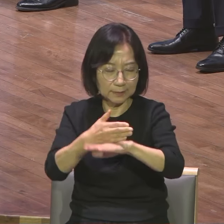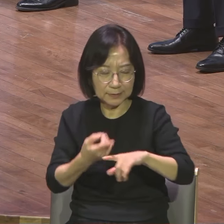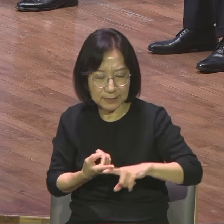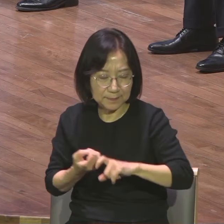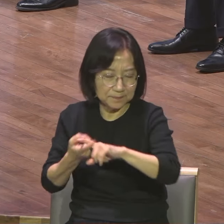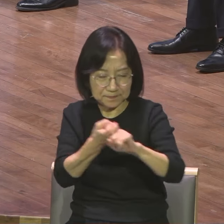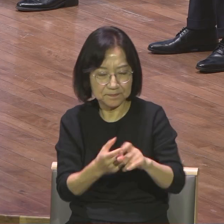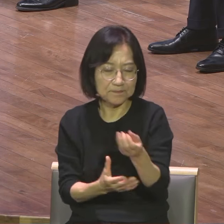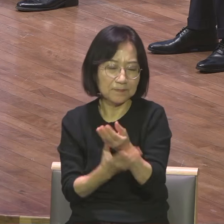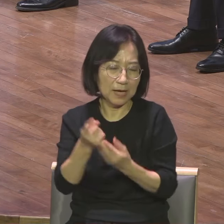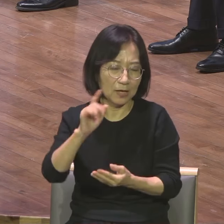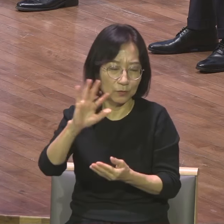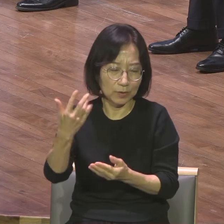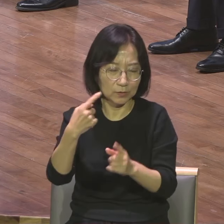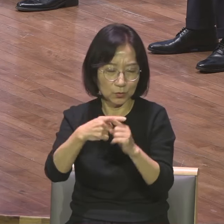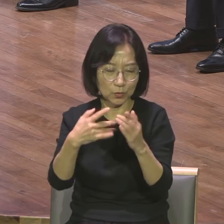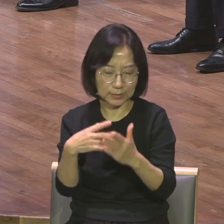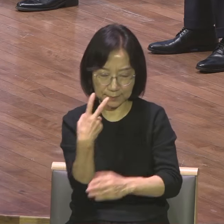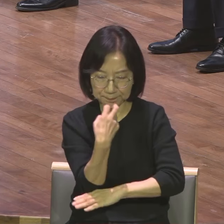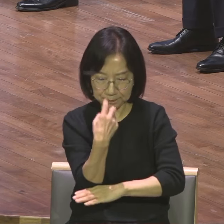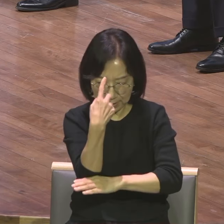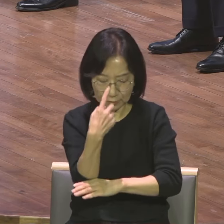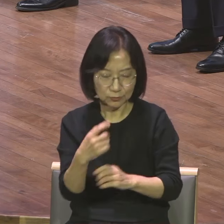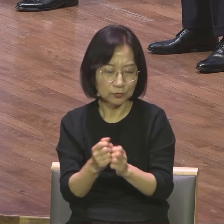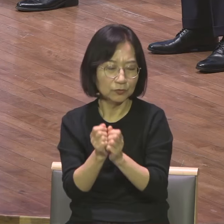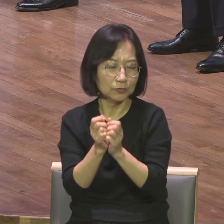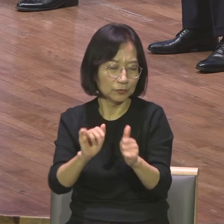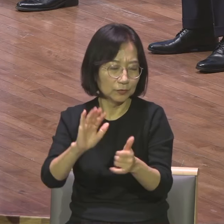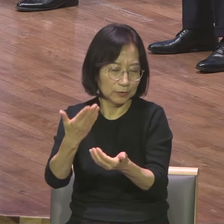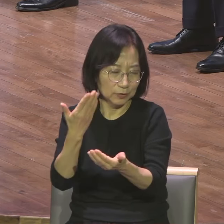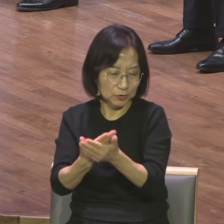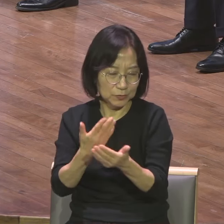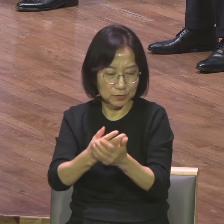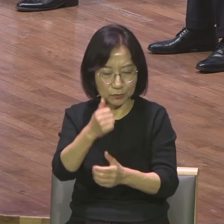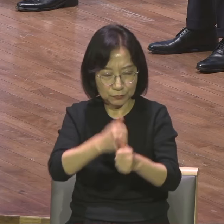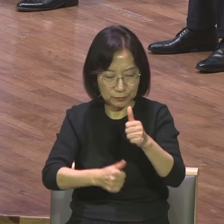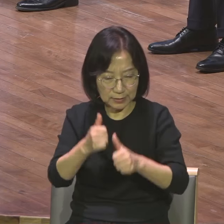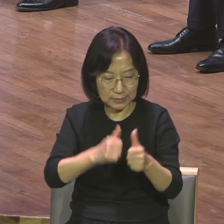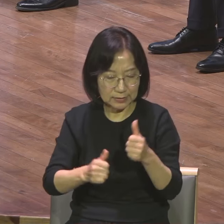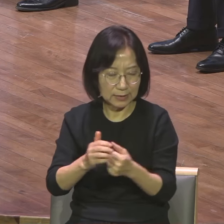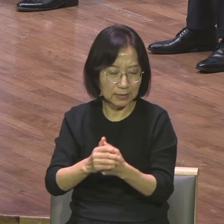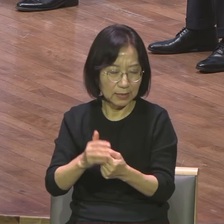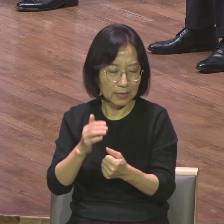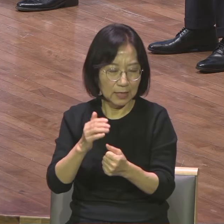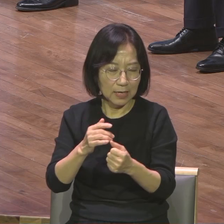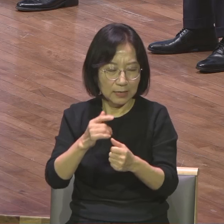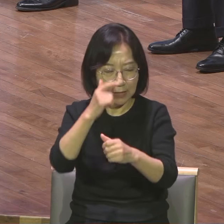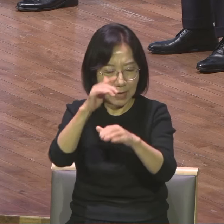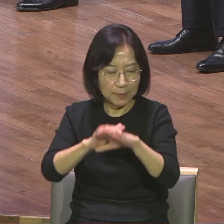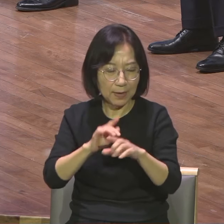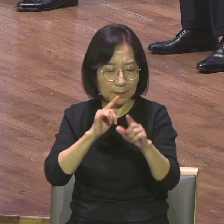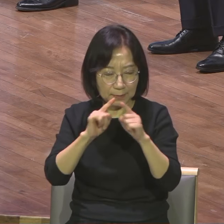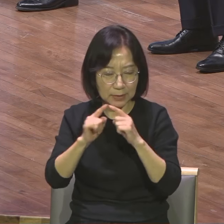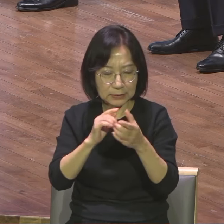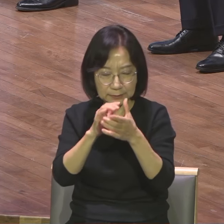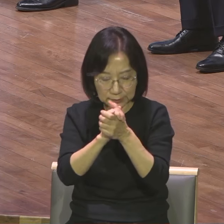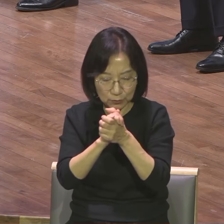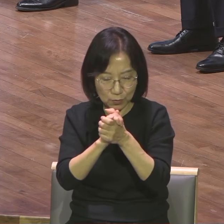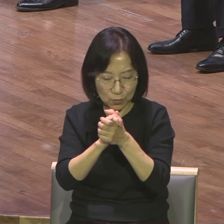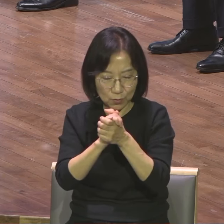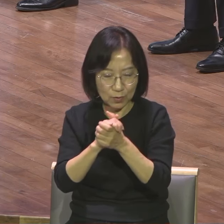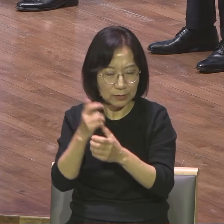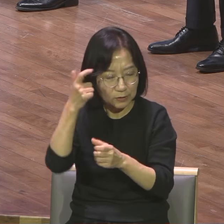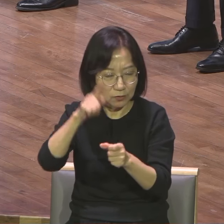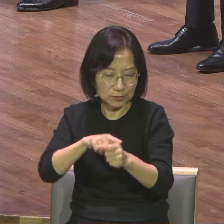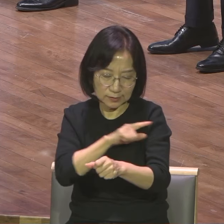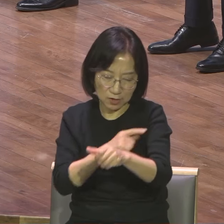주시옵소서. 모든 후대들 예배 말씀 기도를 누리는 영적 서밋 되게 하시며 사랑하는 담임 목사님과 모든 교육자들에게